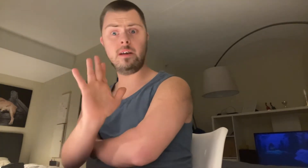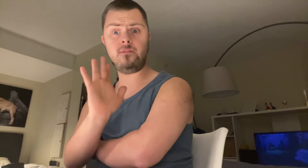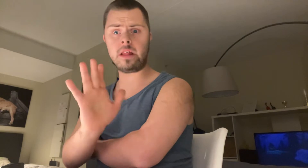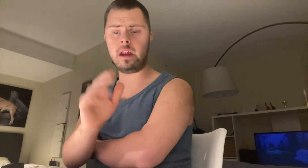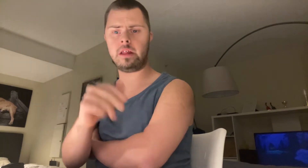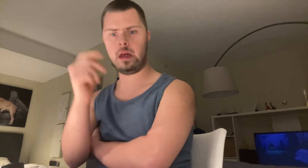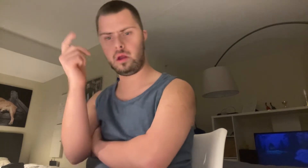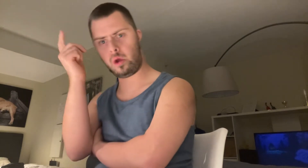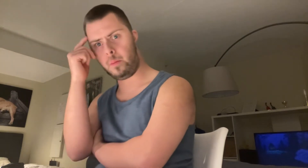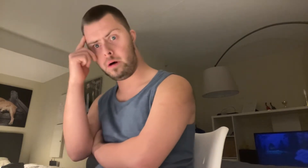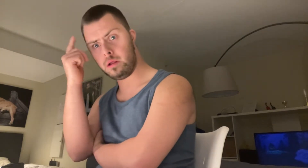Vet du lite,